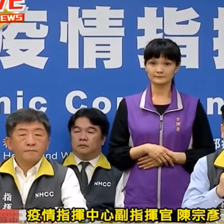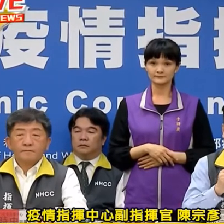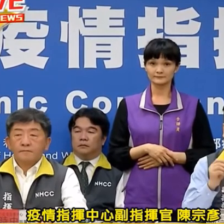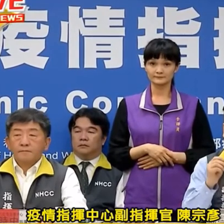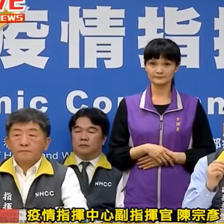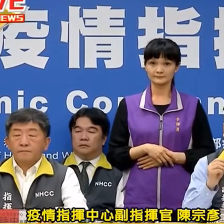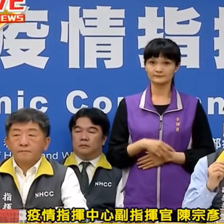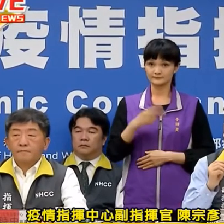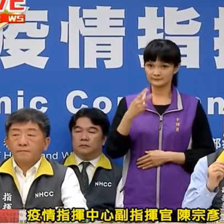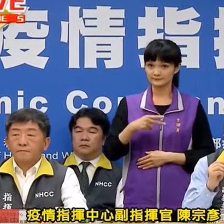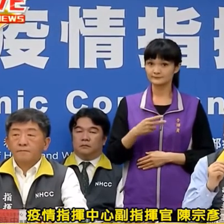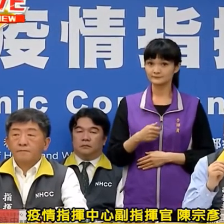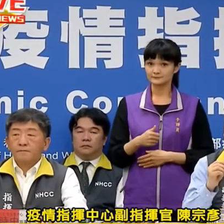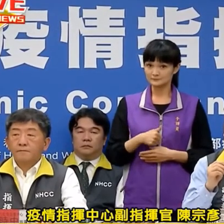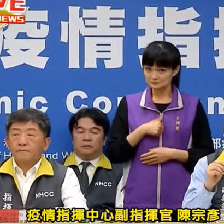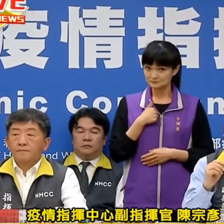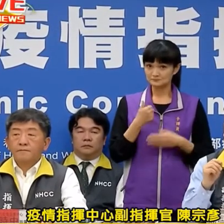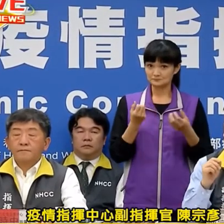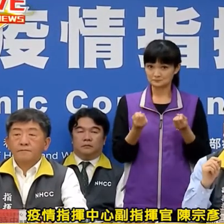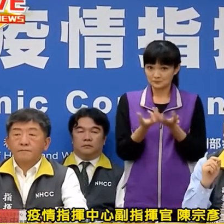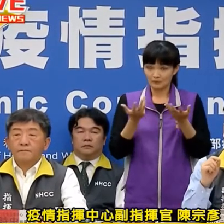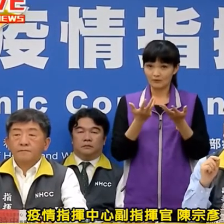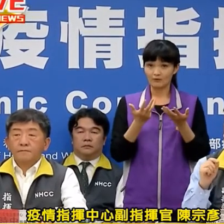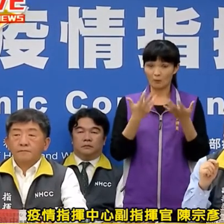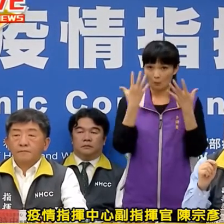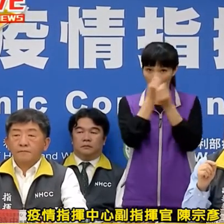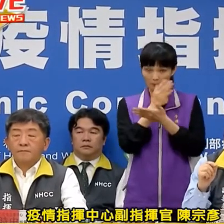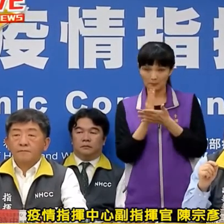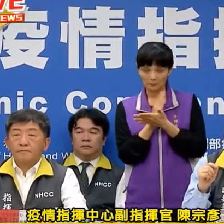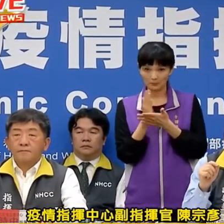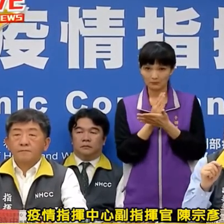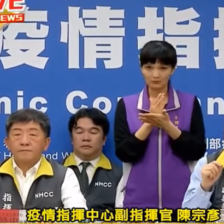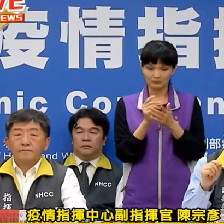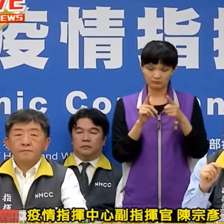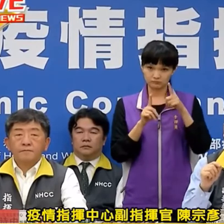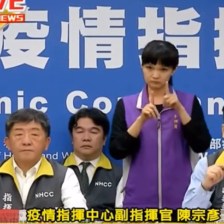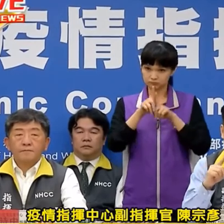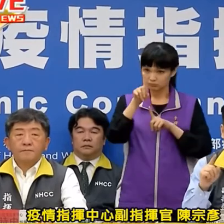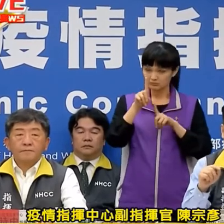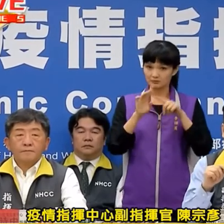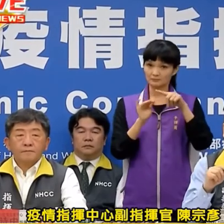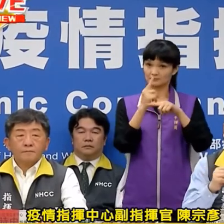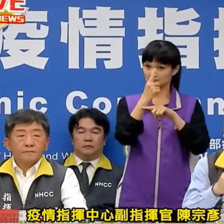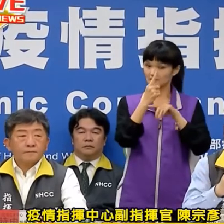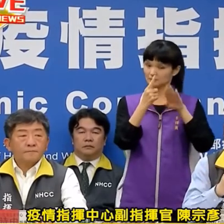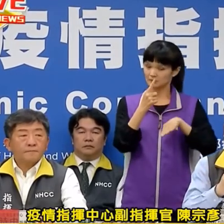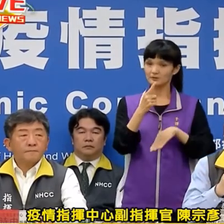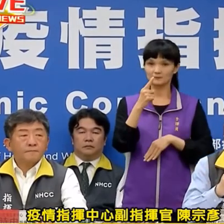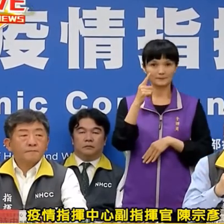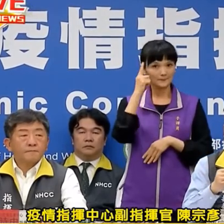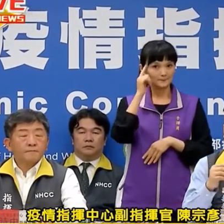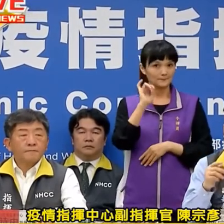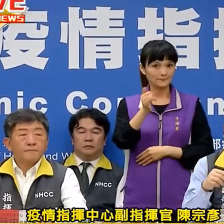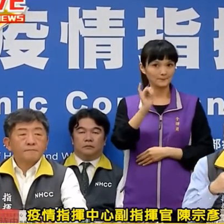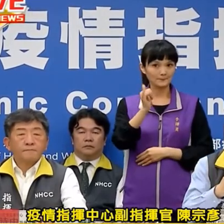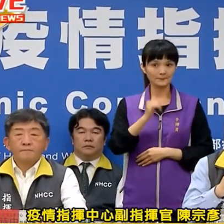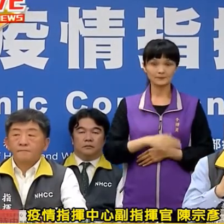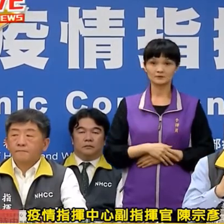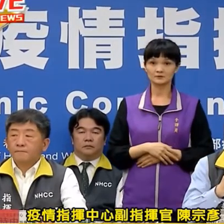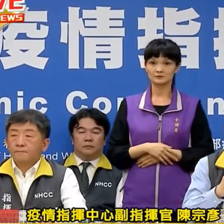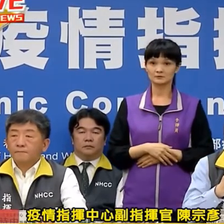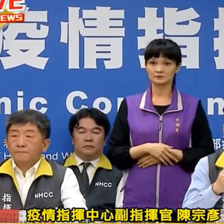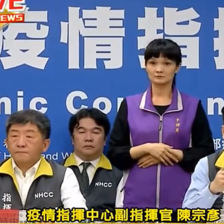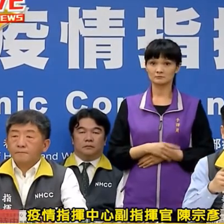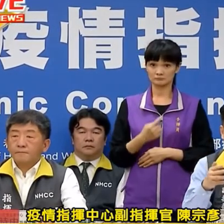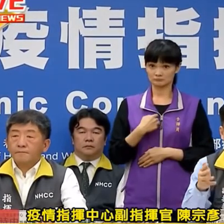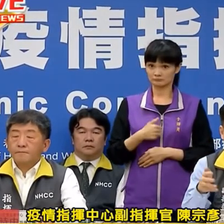际上产生的这个比例其实是很低的啦齁，所以不是外界所传的这样子。那我们也